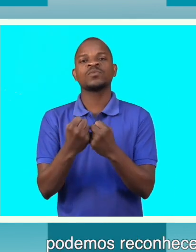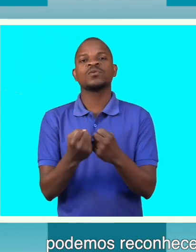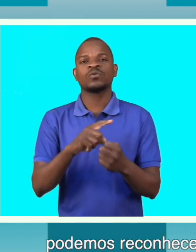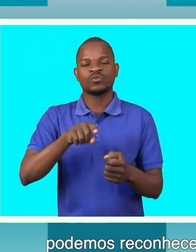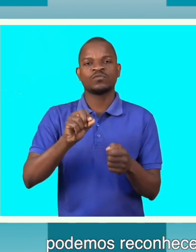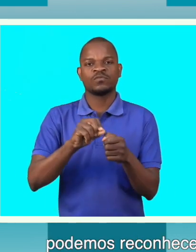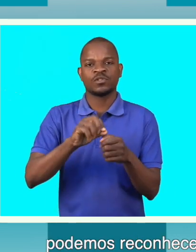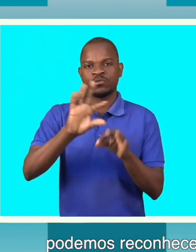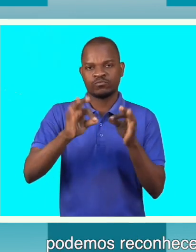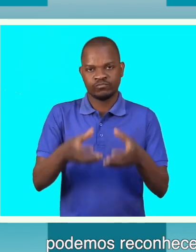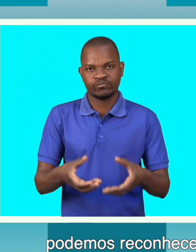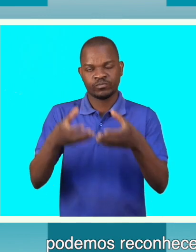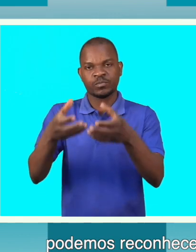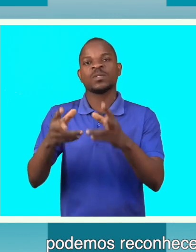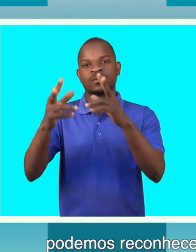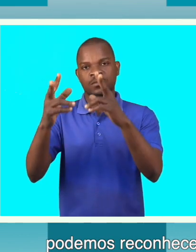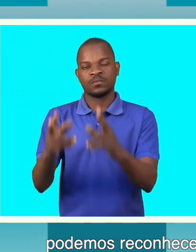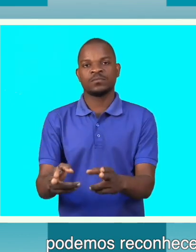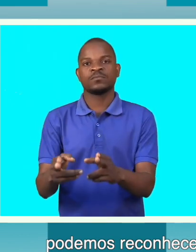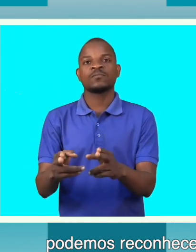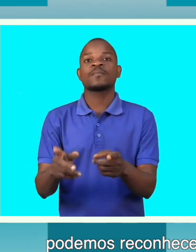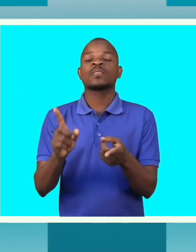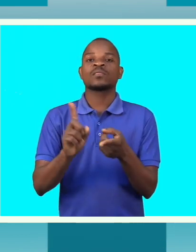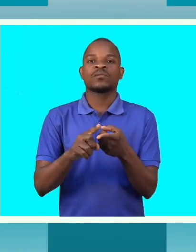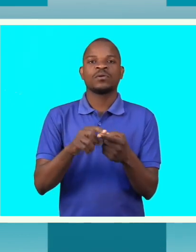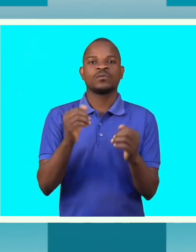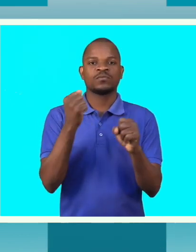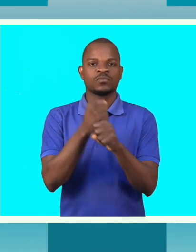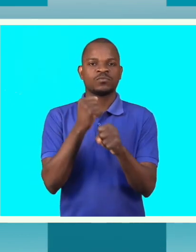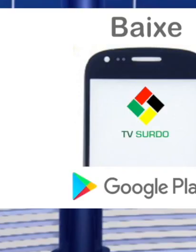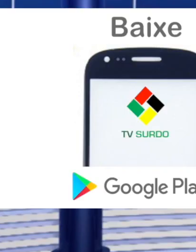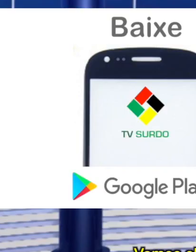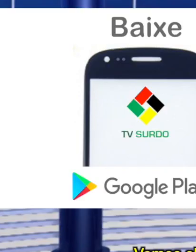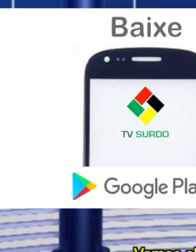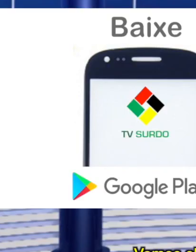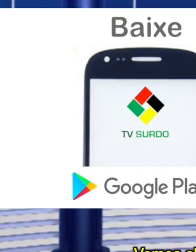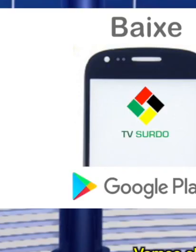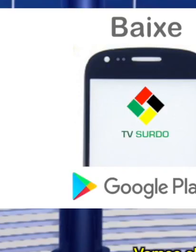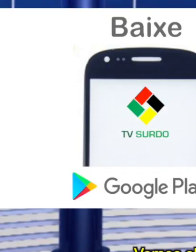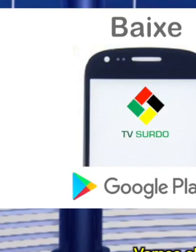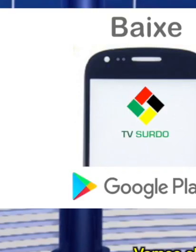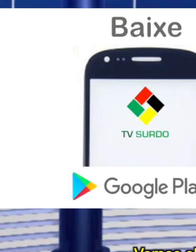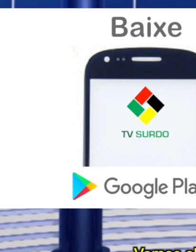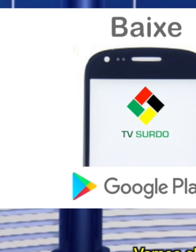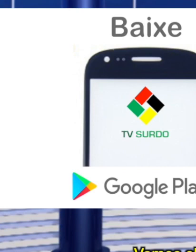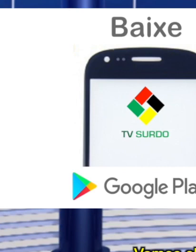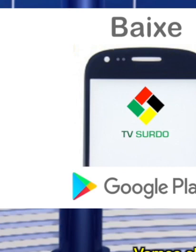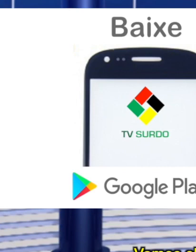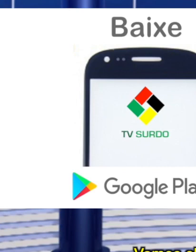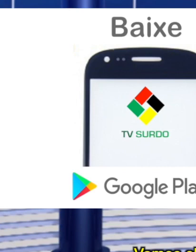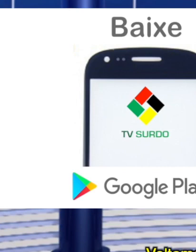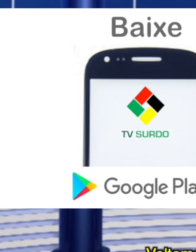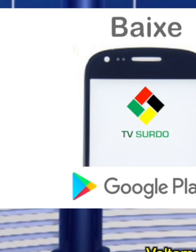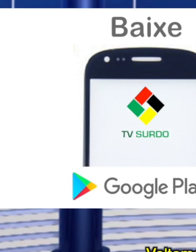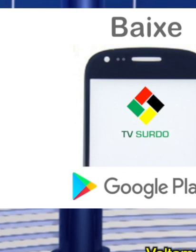poderemos também reconhecer formalmente aquilo que é o trabalho que todos estão a fazer. Vamos observar a primeira pausa.